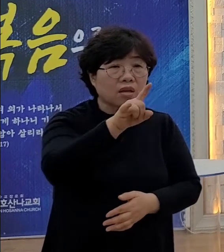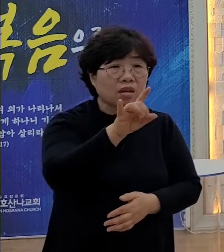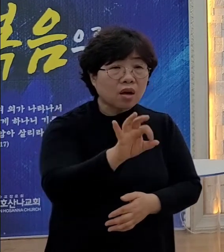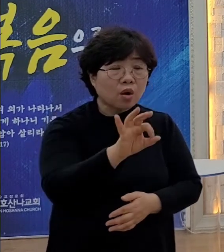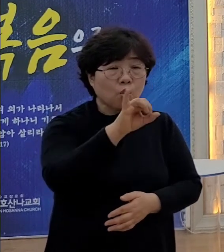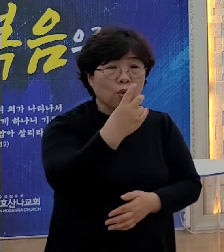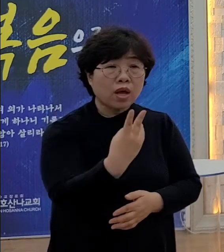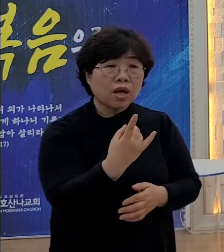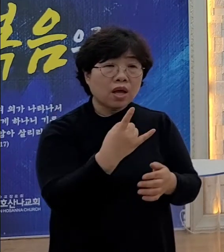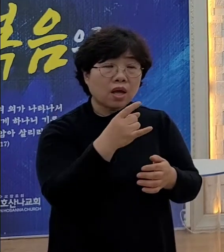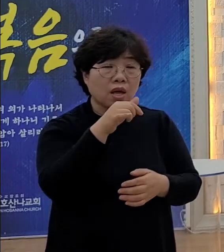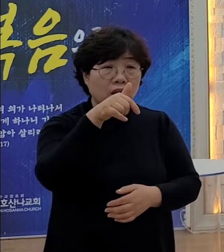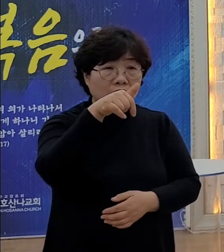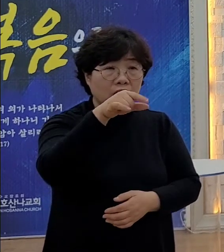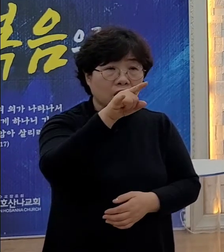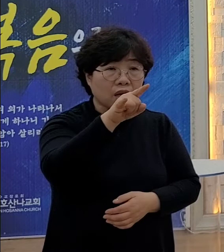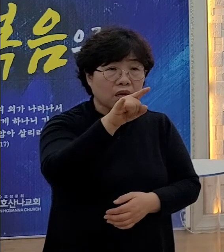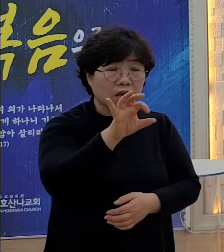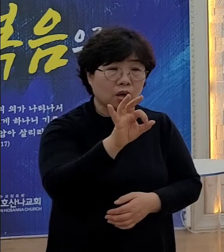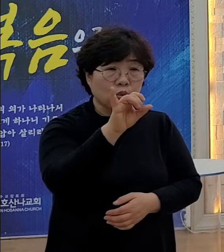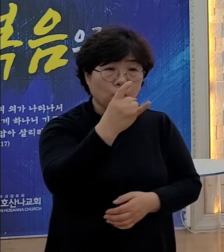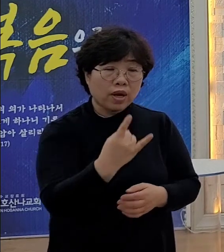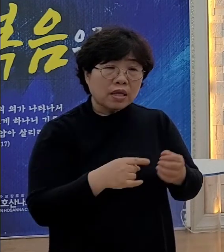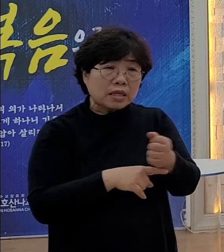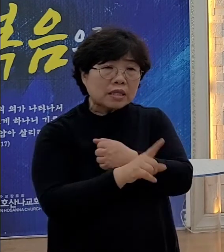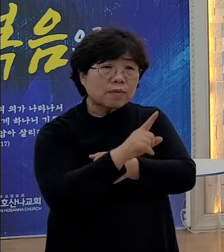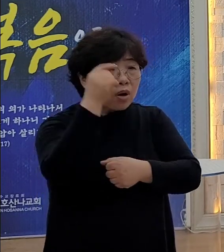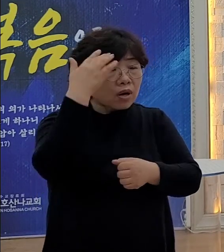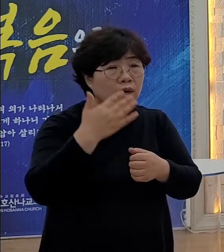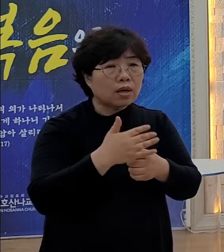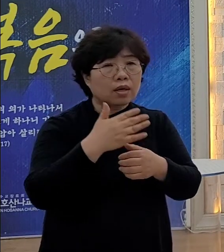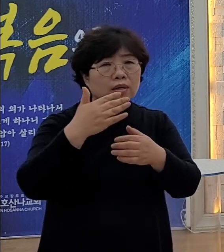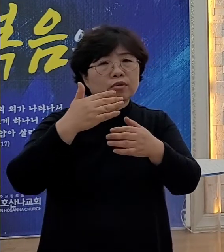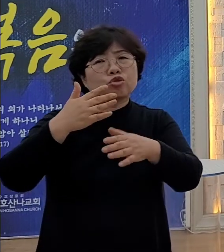바로 두려워하는 마음.